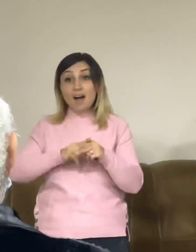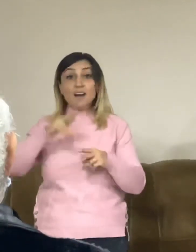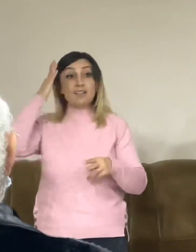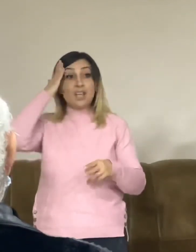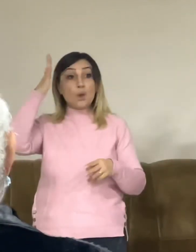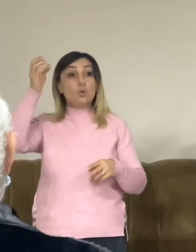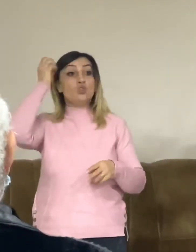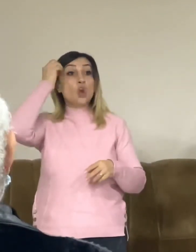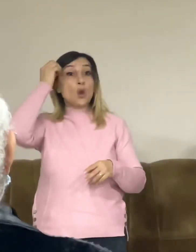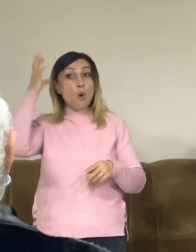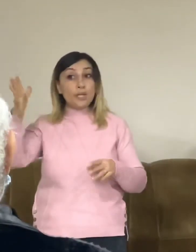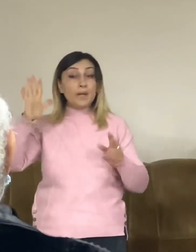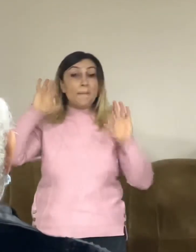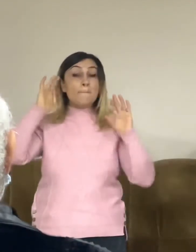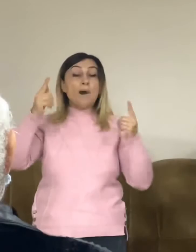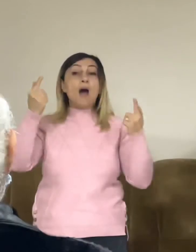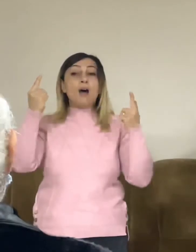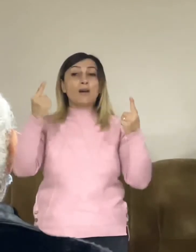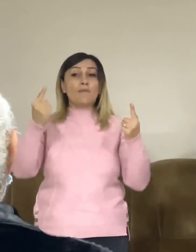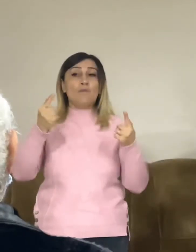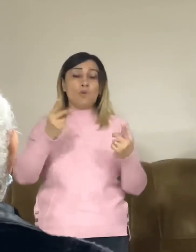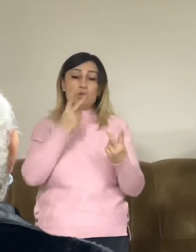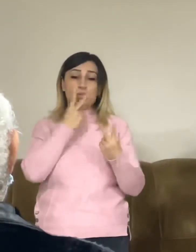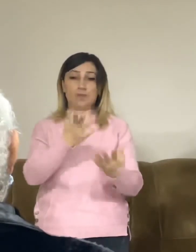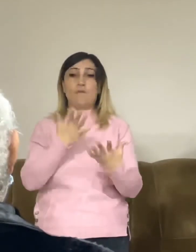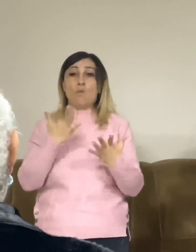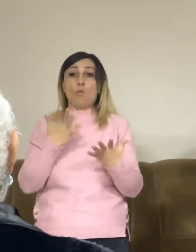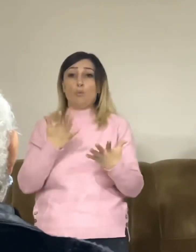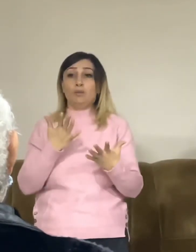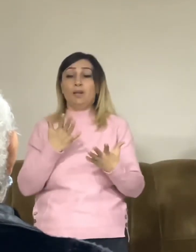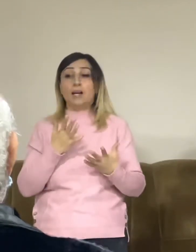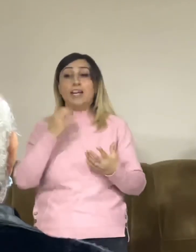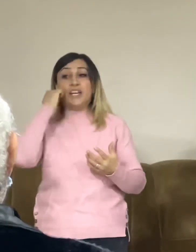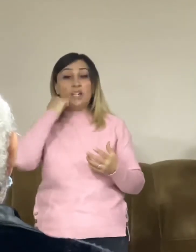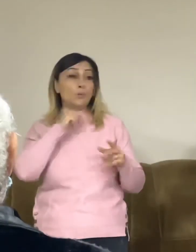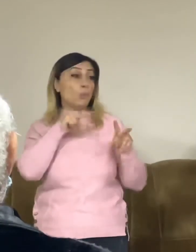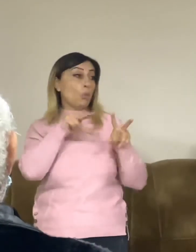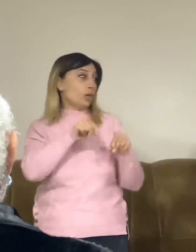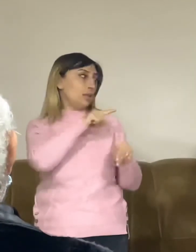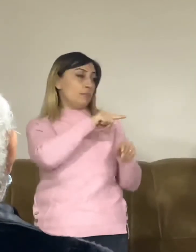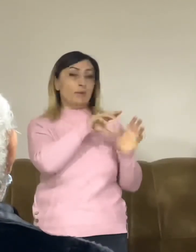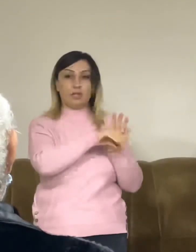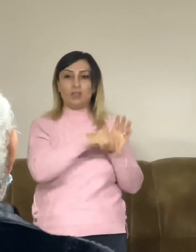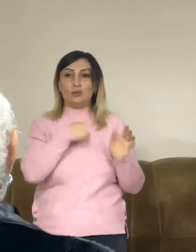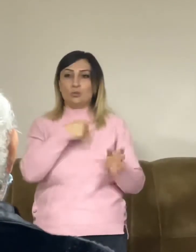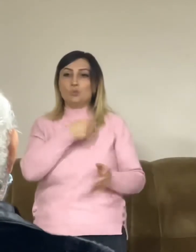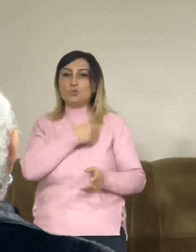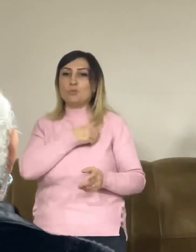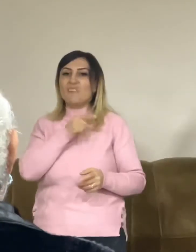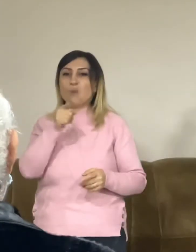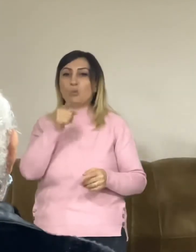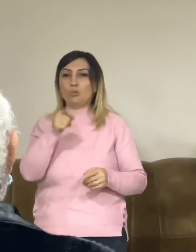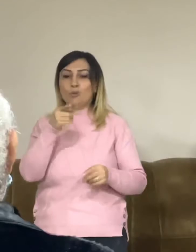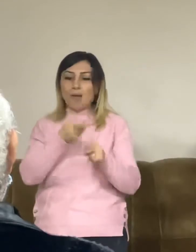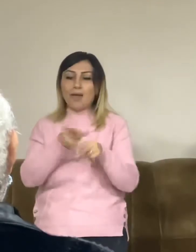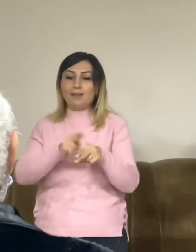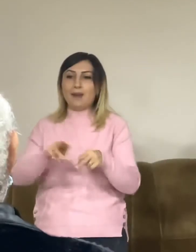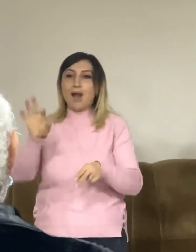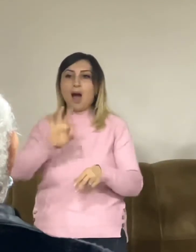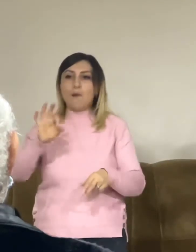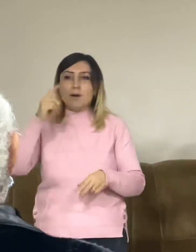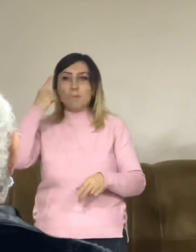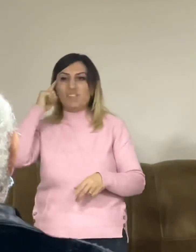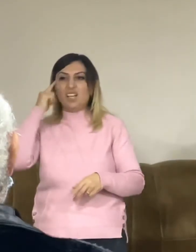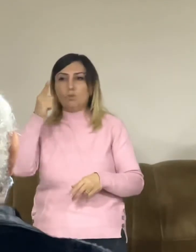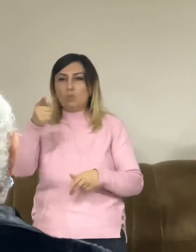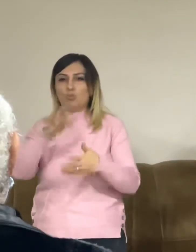շնորհքի փառահեղ դրսևորումն է արդեն 5 տակարանում։ Սրան շուրջ էի ուզում մտորեինք, շարունակեք մտածել եւ